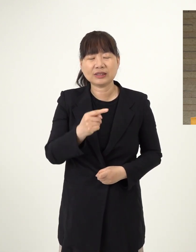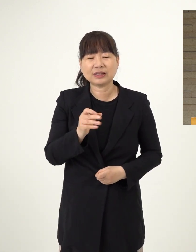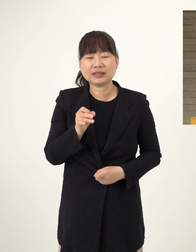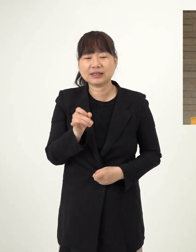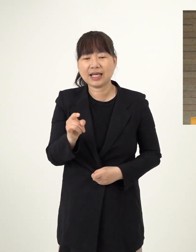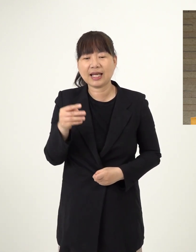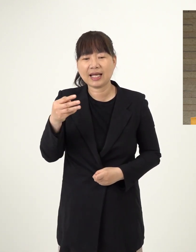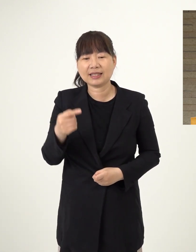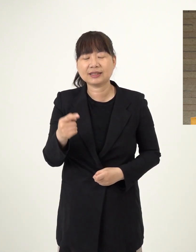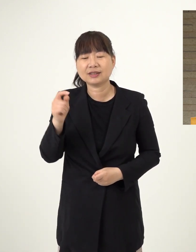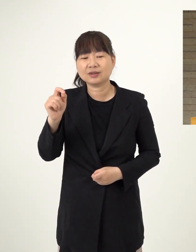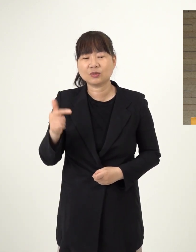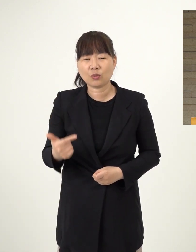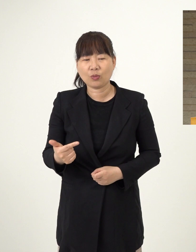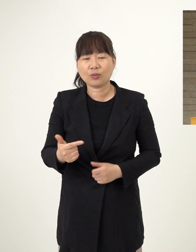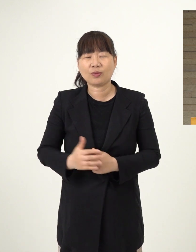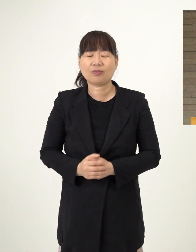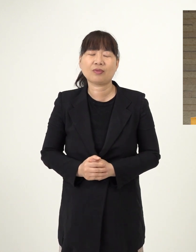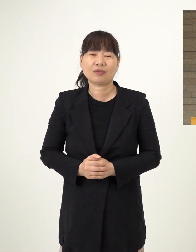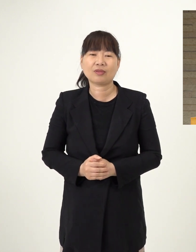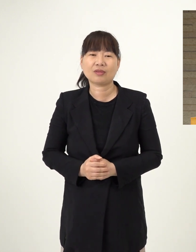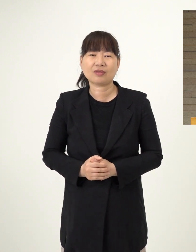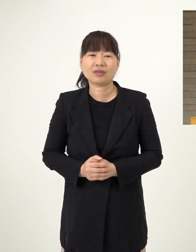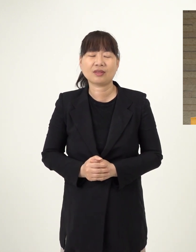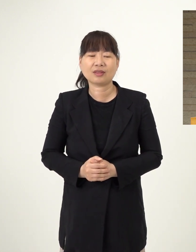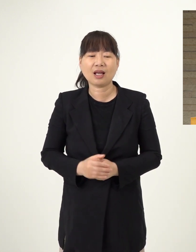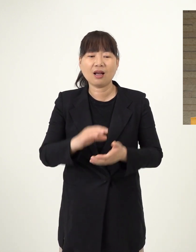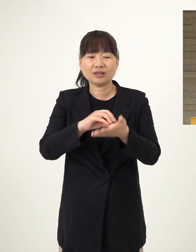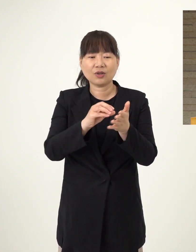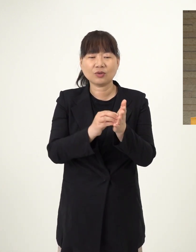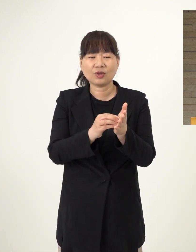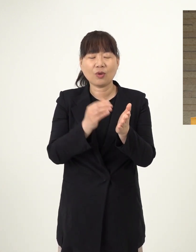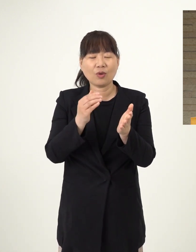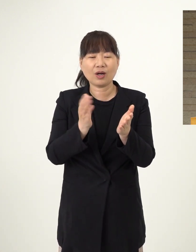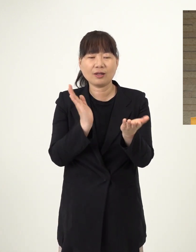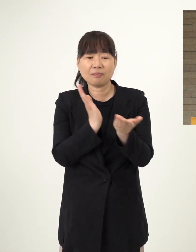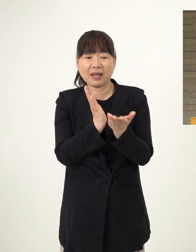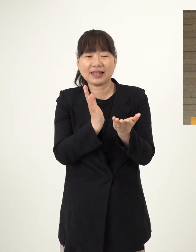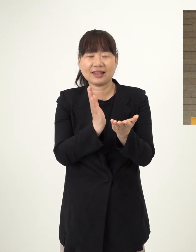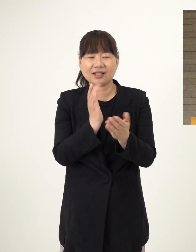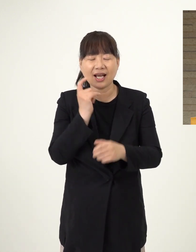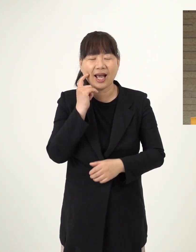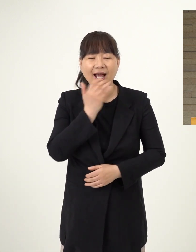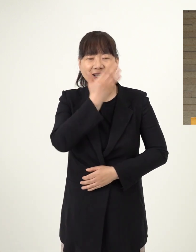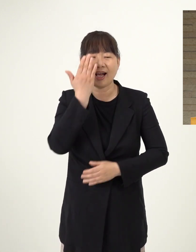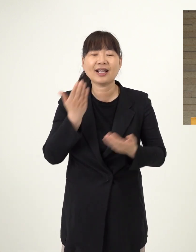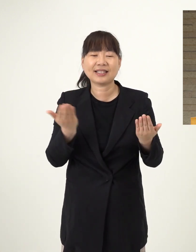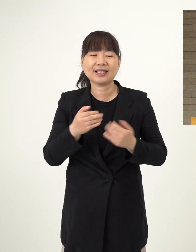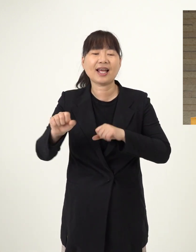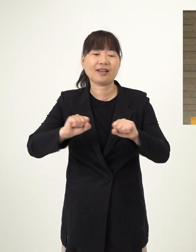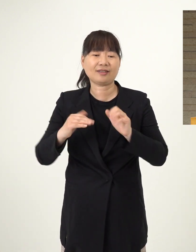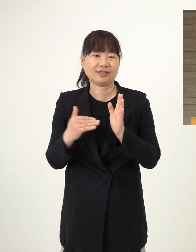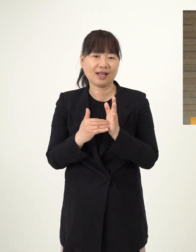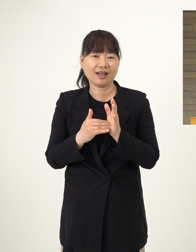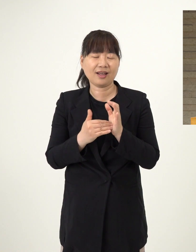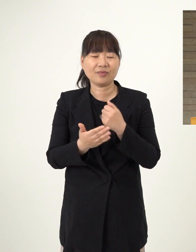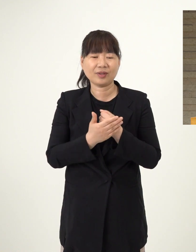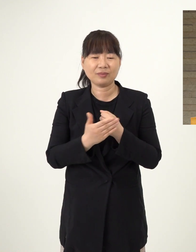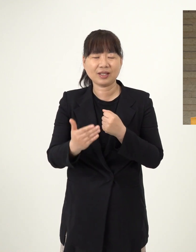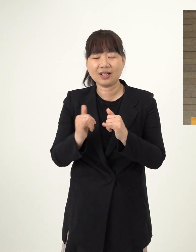에르곤. 그러니까 적절한 아름다운 일을 했다, 그 뜻이에요. 적절한 아름다움. 그러니까